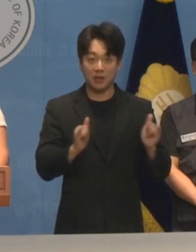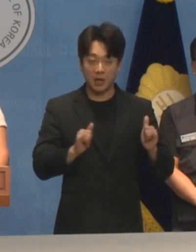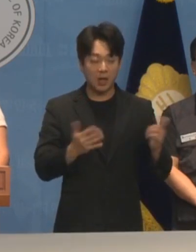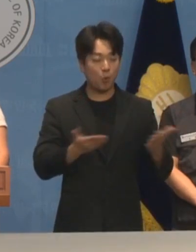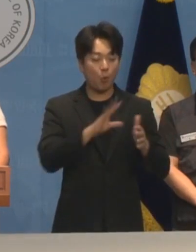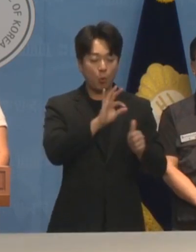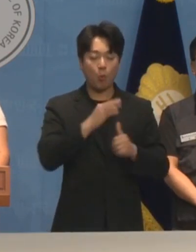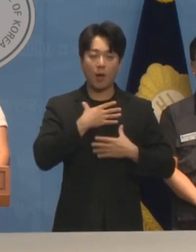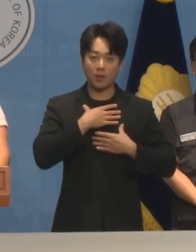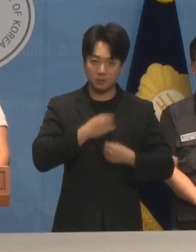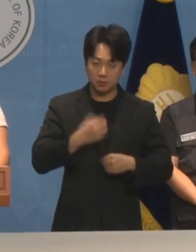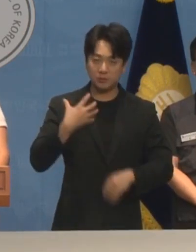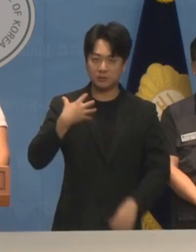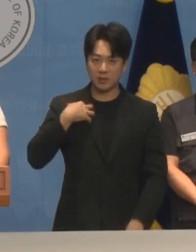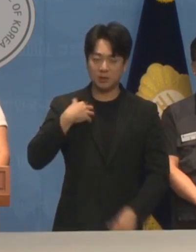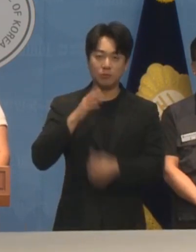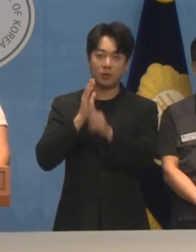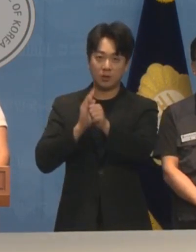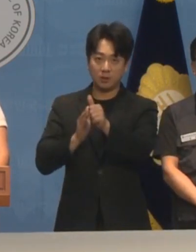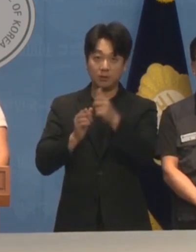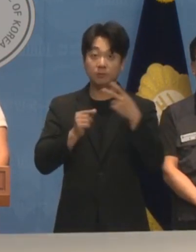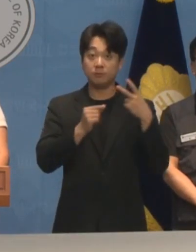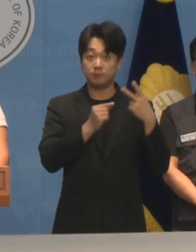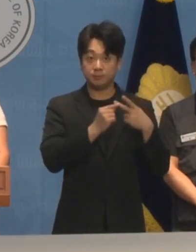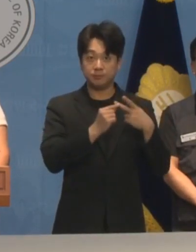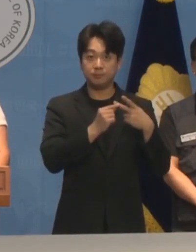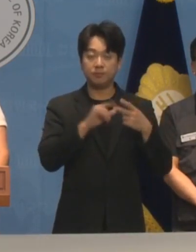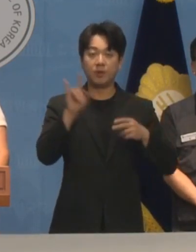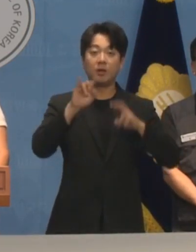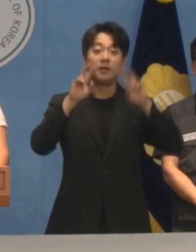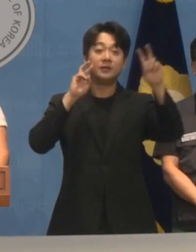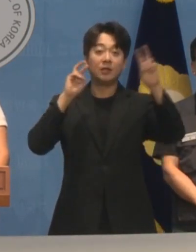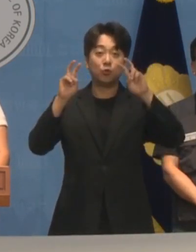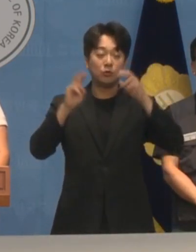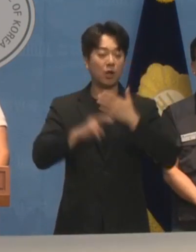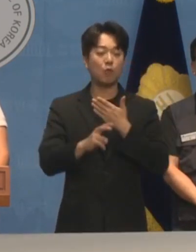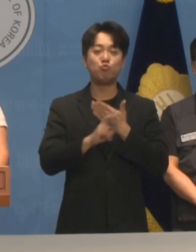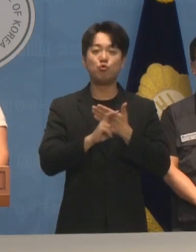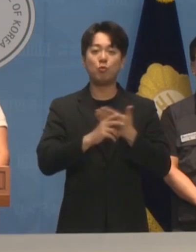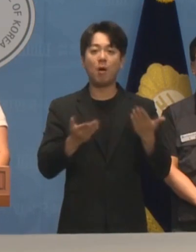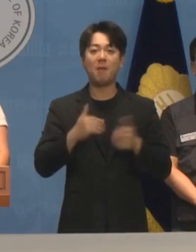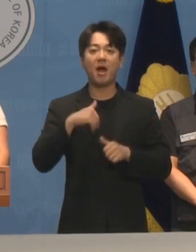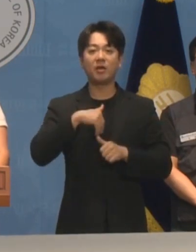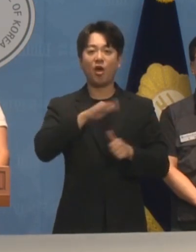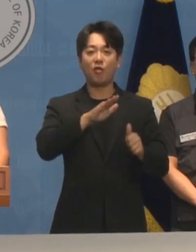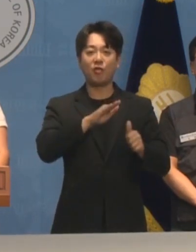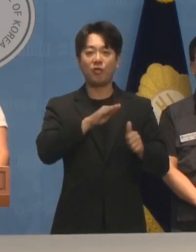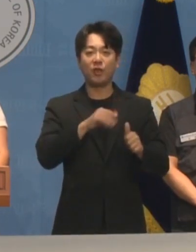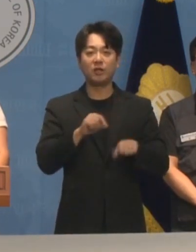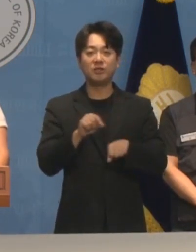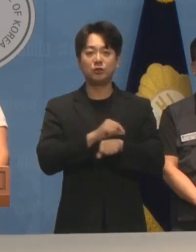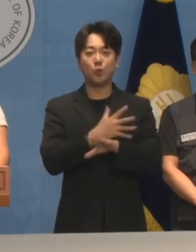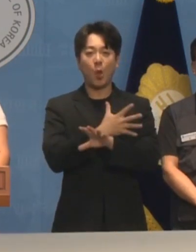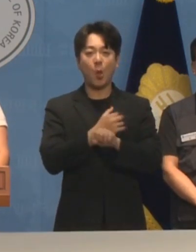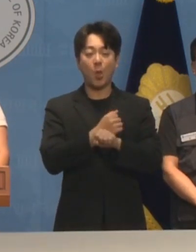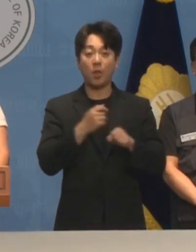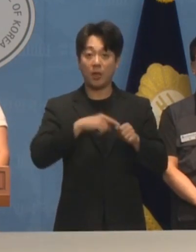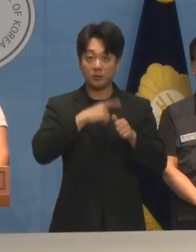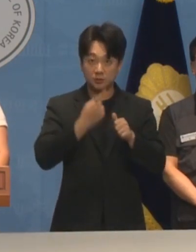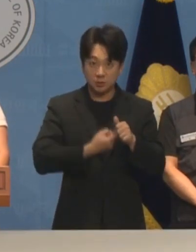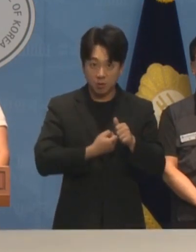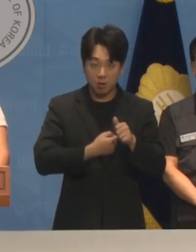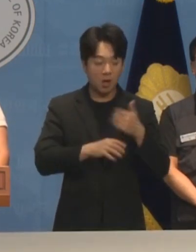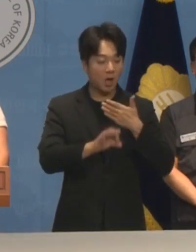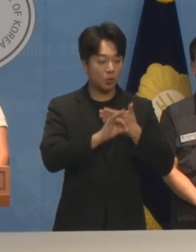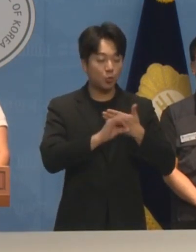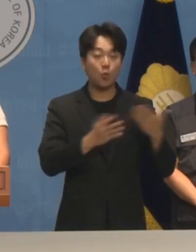책임져라. 하나, 현대자동차는 불법 파견, 간접 고용, 특수 고용을 이용한 비정규직